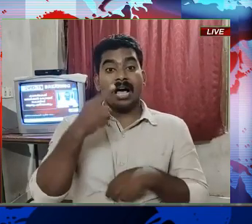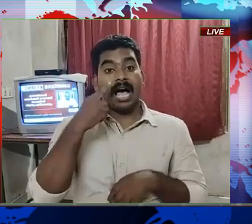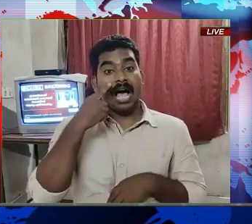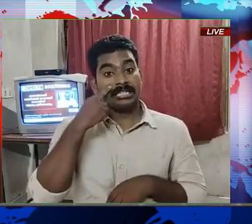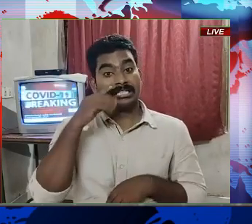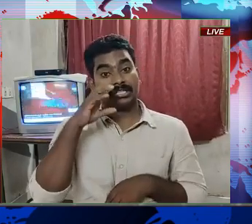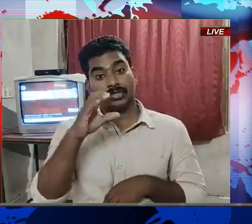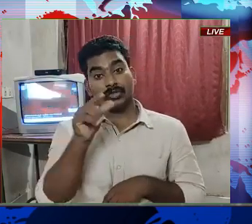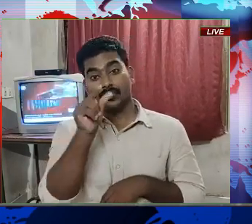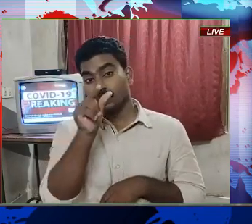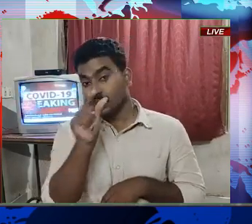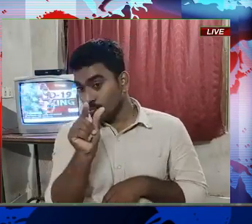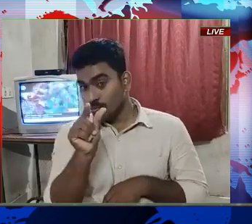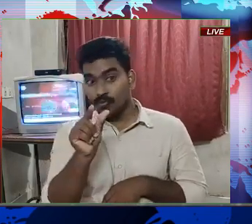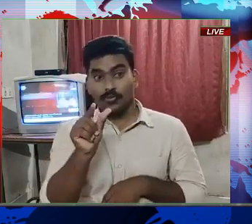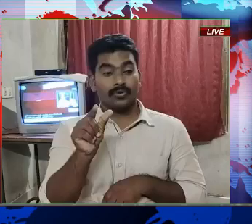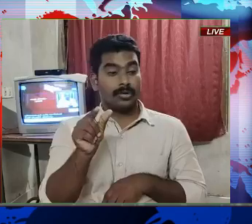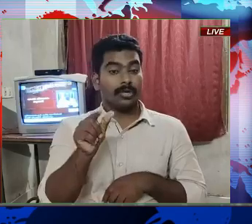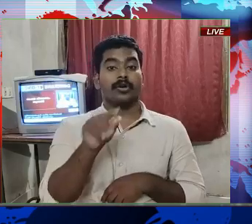കുട്ടികൾക്കുള്ള